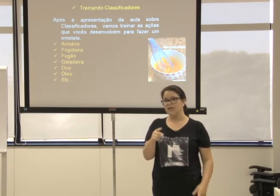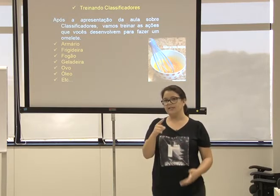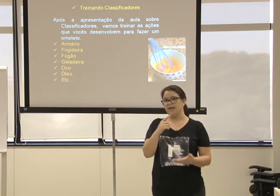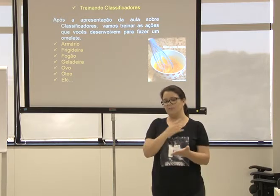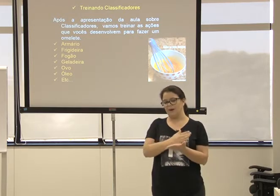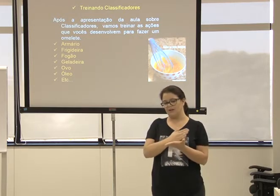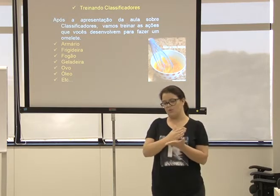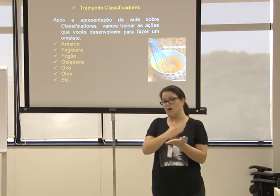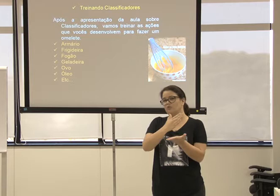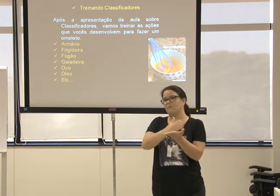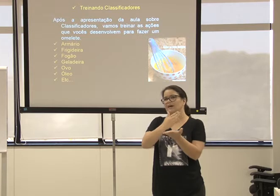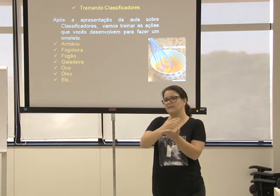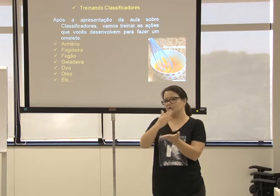aí, quando parcelou,